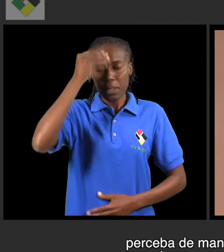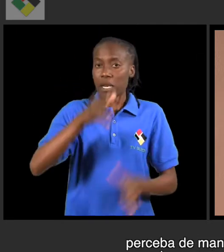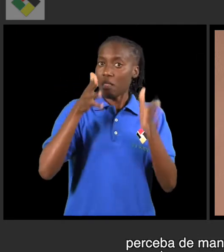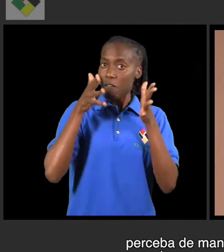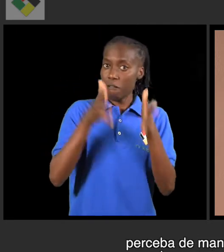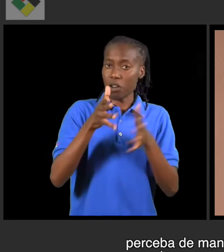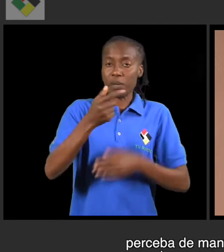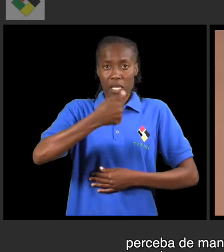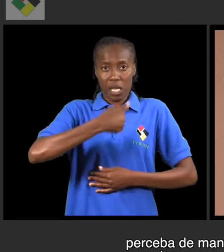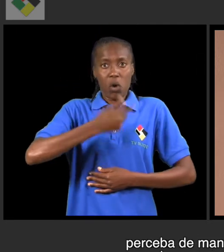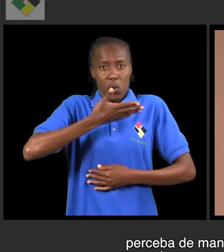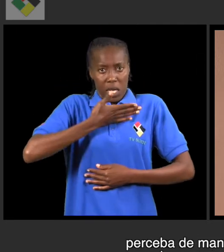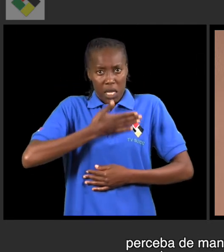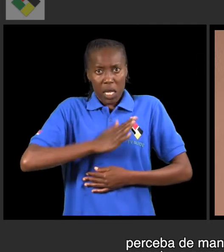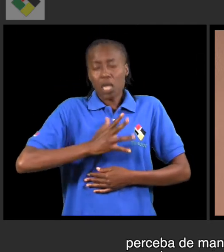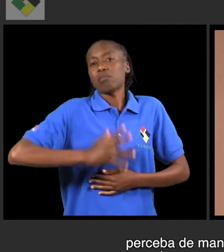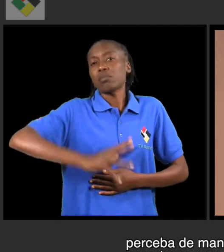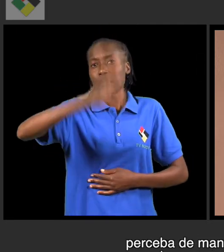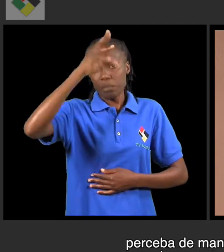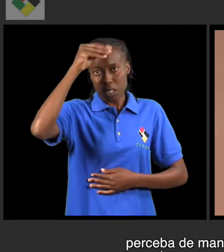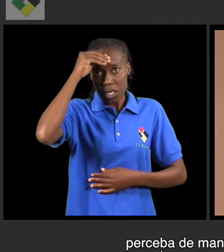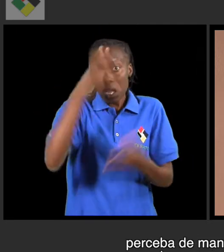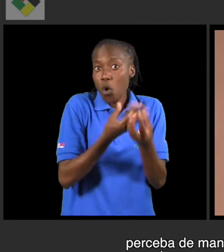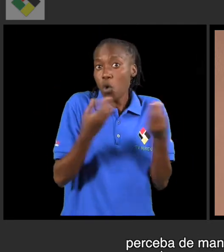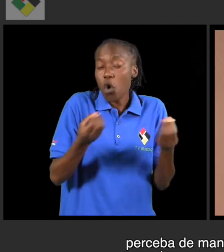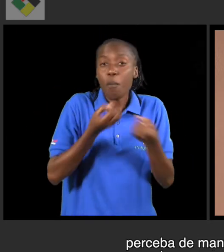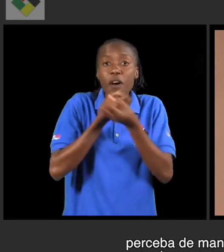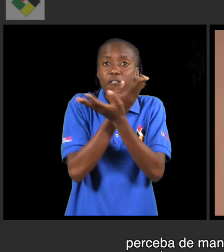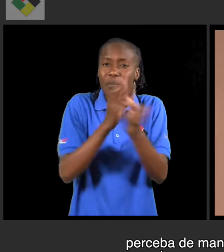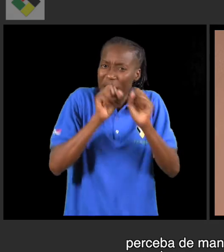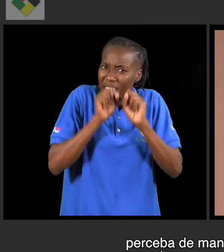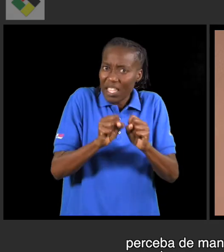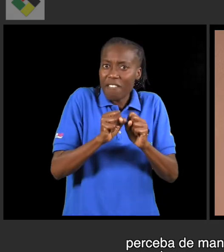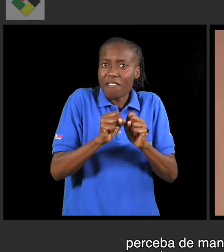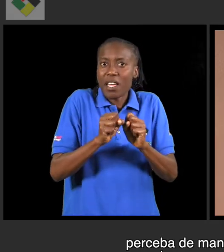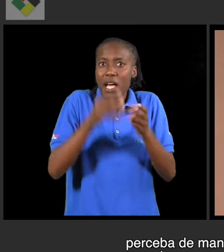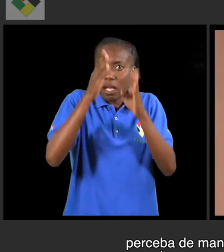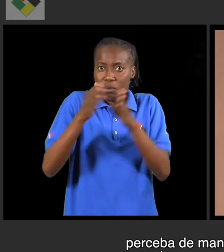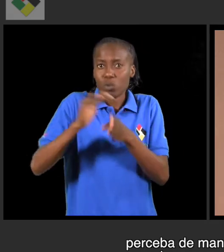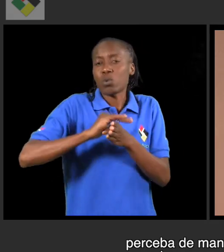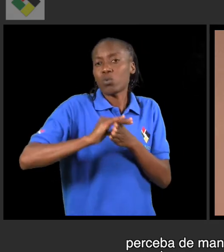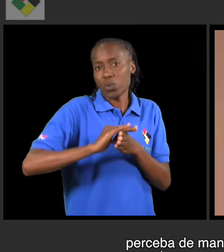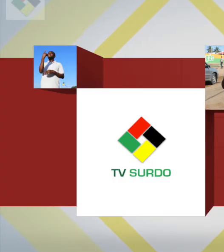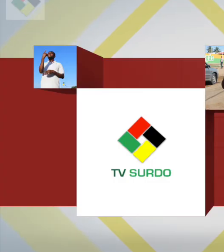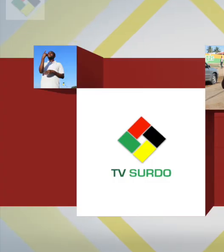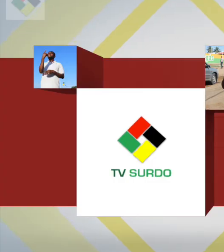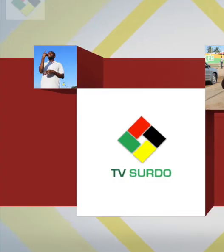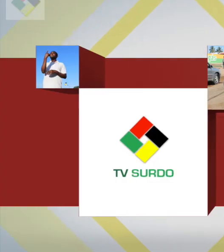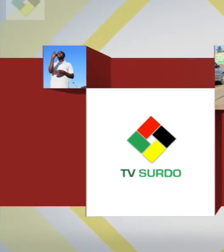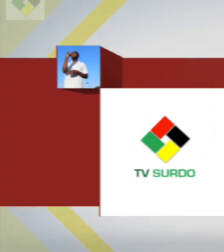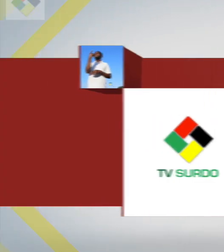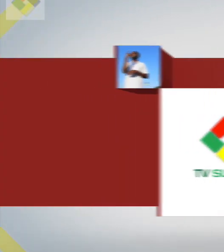algo perceba de maneira que eu quero que a pessoa perceba e como a informação deve ser consumida.